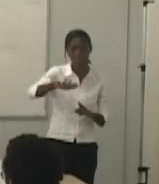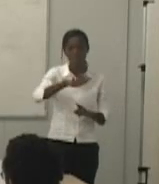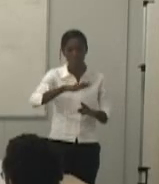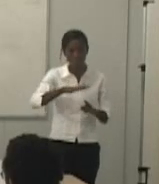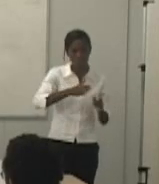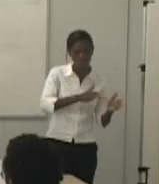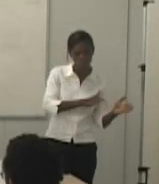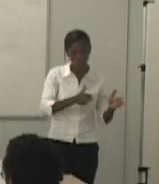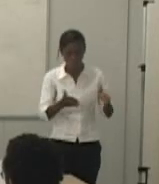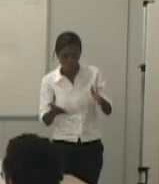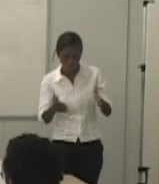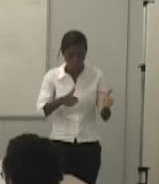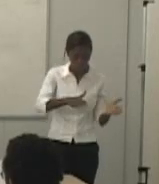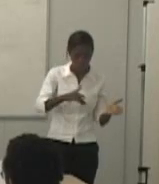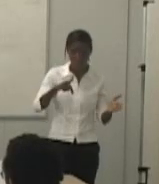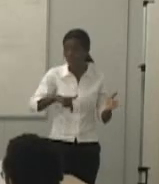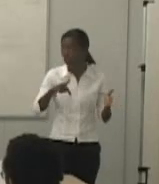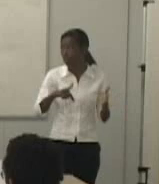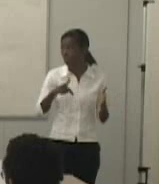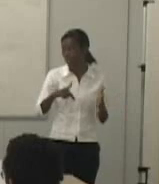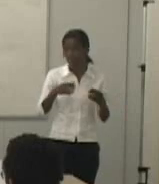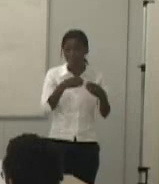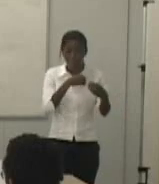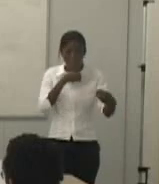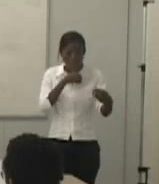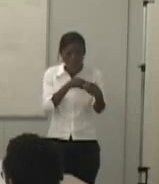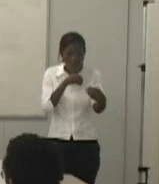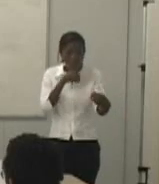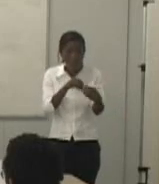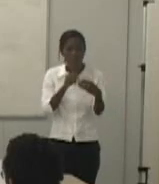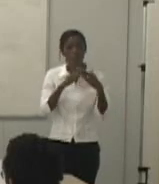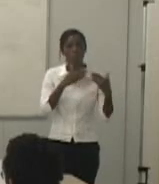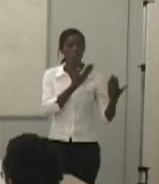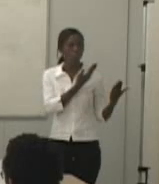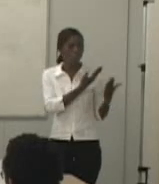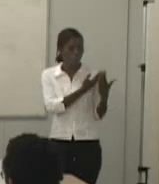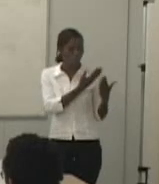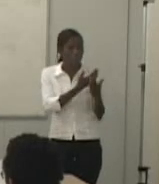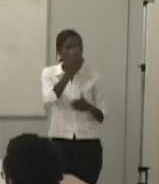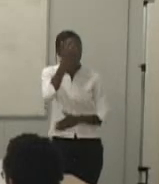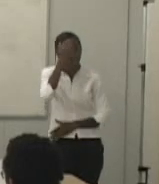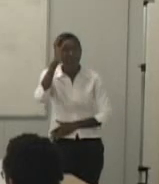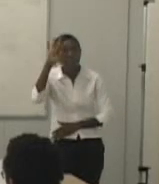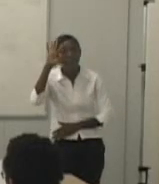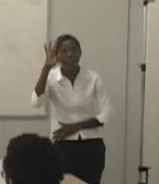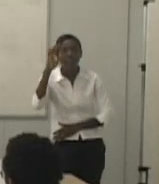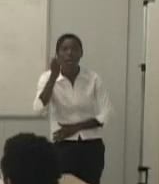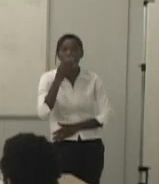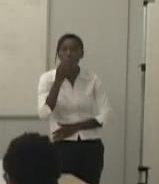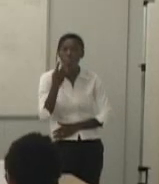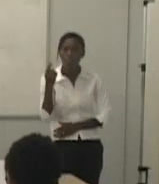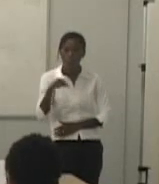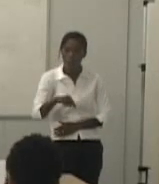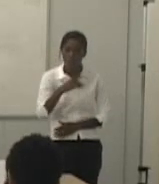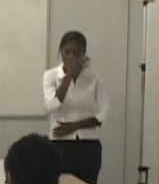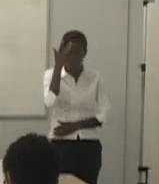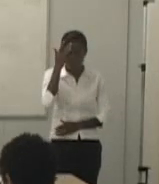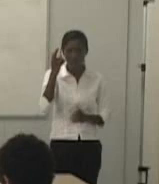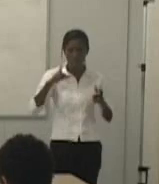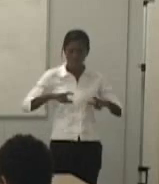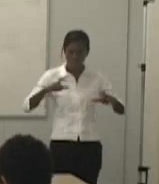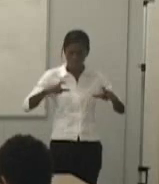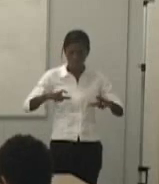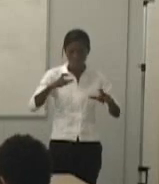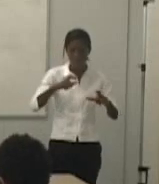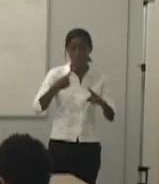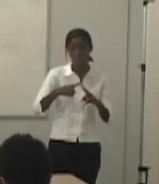tempo a a localização aqui perto de uma escola também foi pensada que seria uma vantagem pro Polo porque o Polo tem